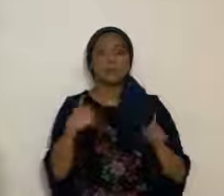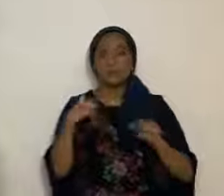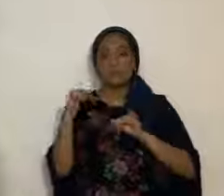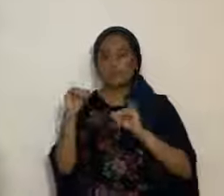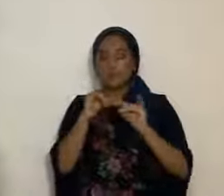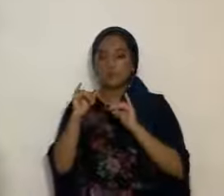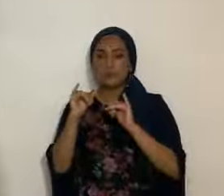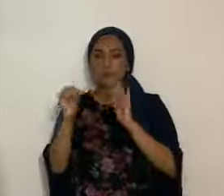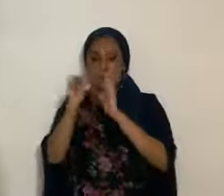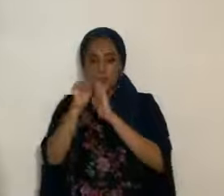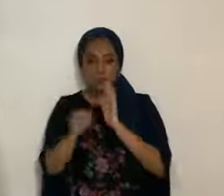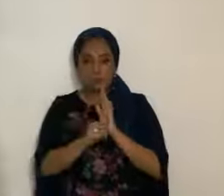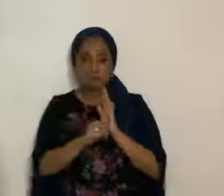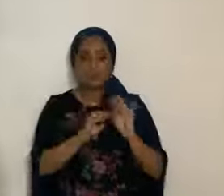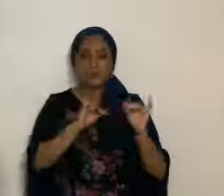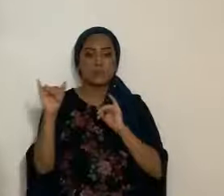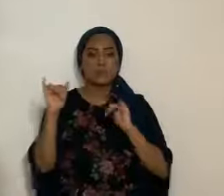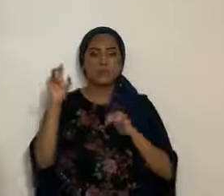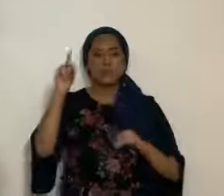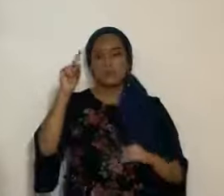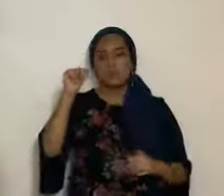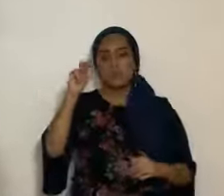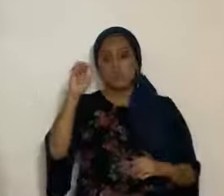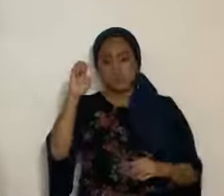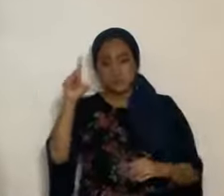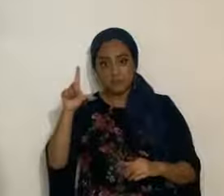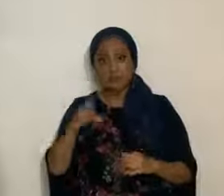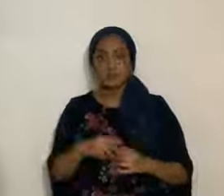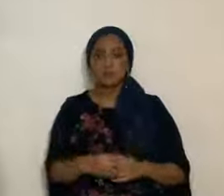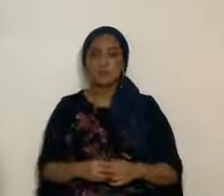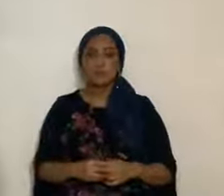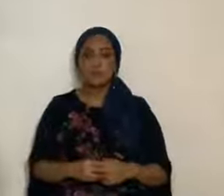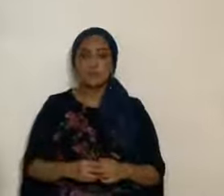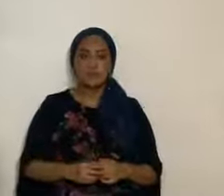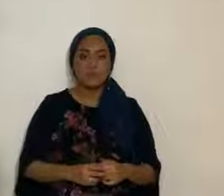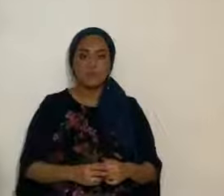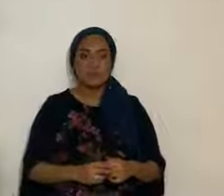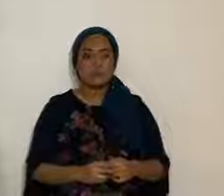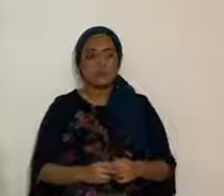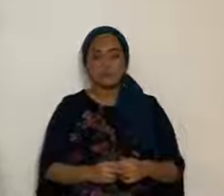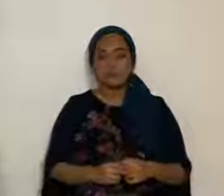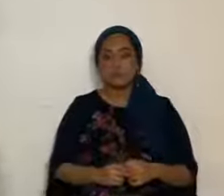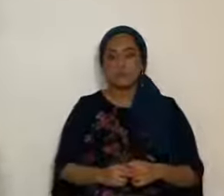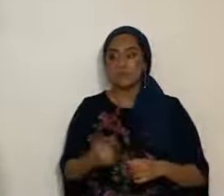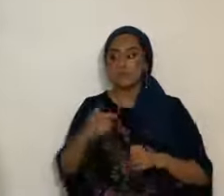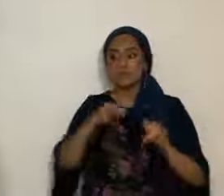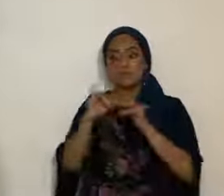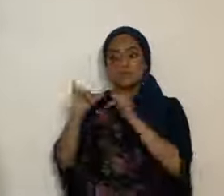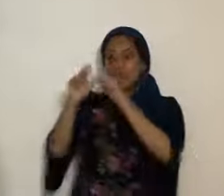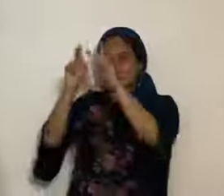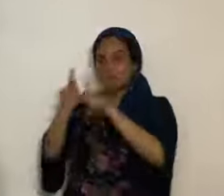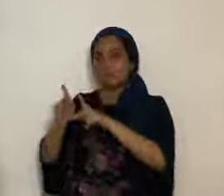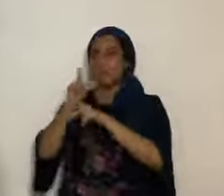Moisés, al igual que Daniel, nos identificamos con el pueblo al cual el Eterno escogió